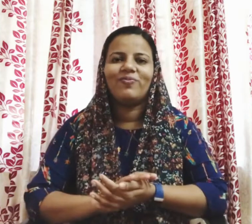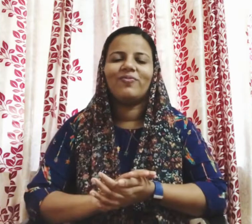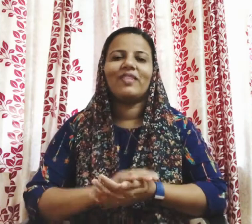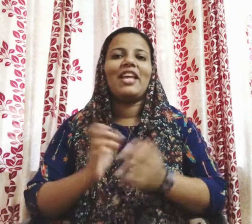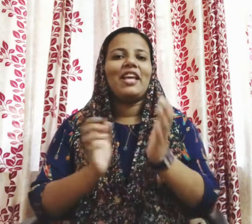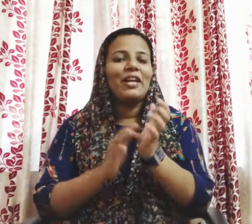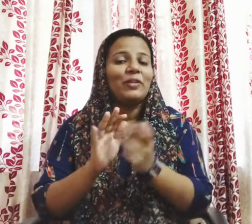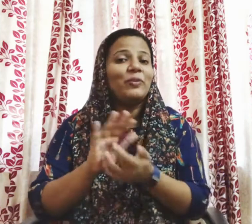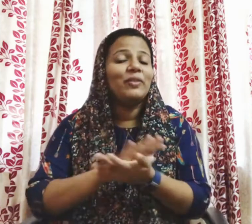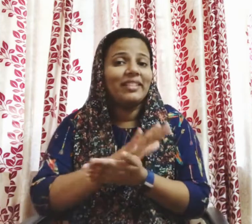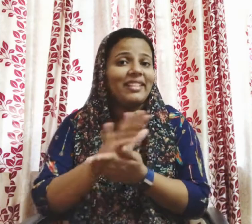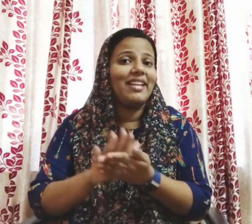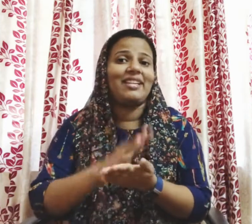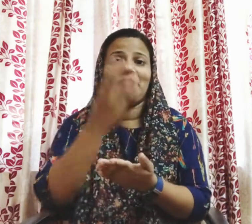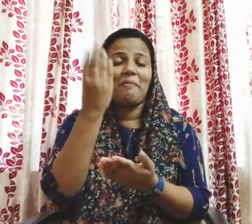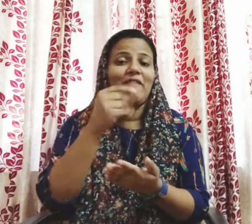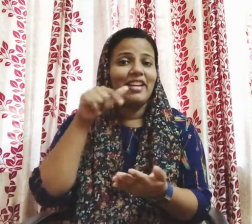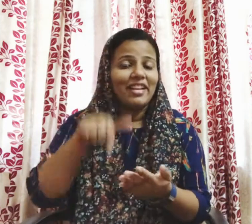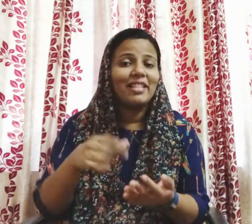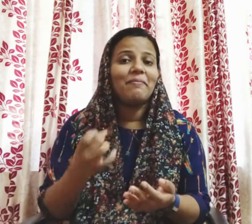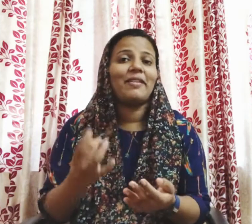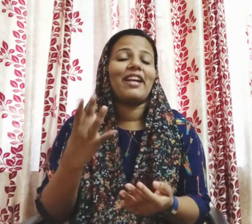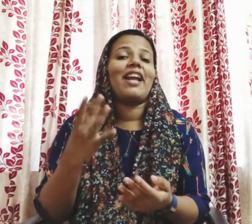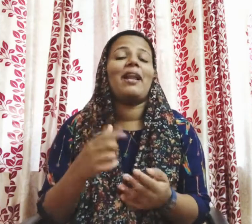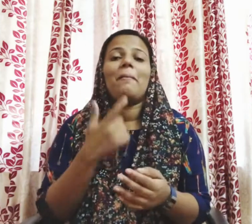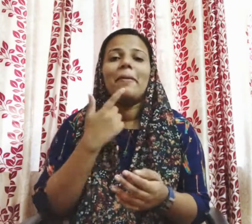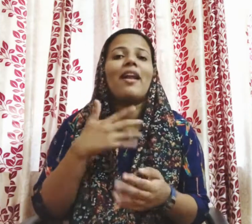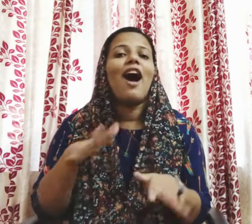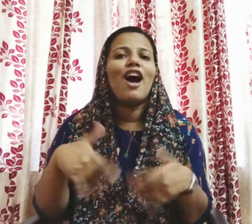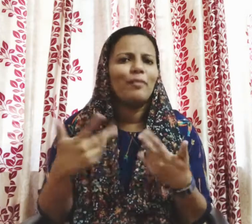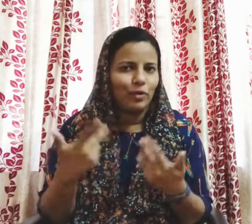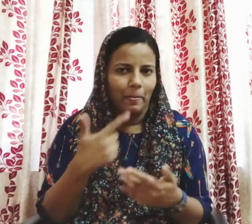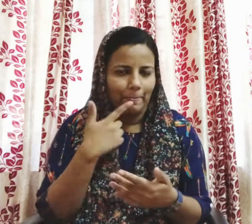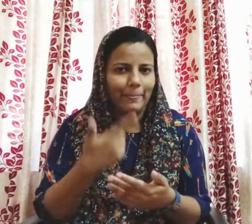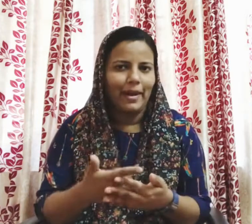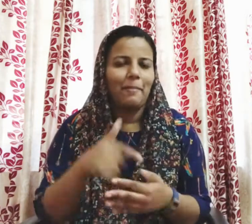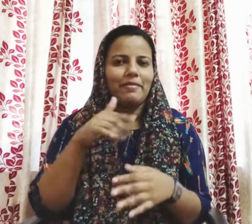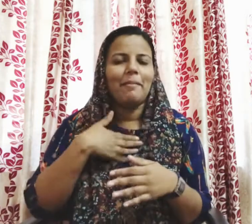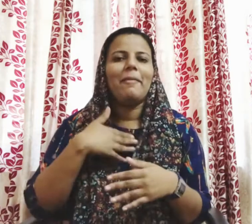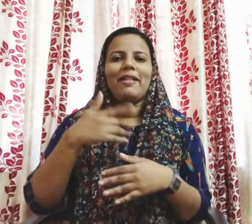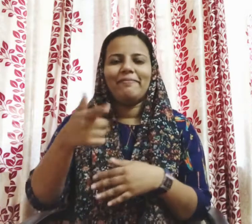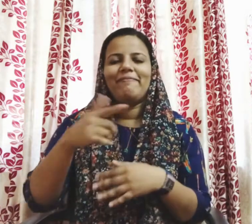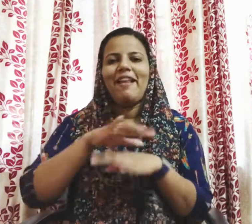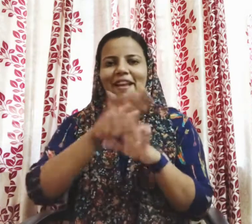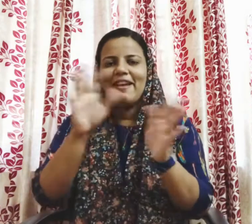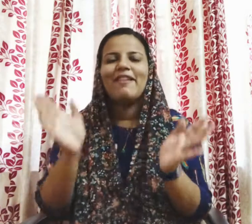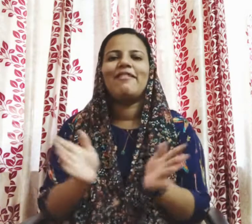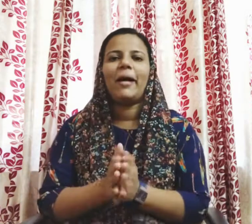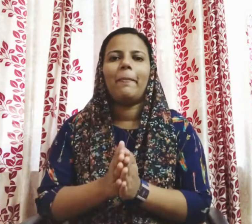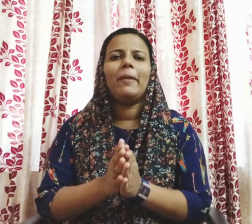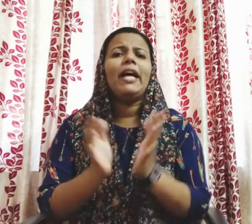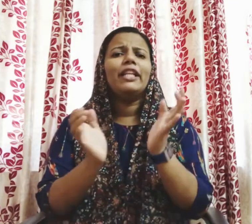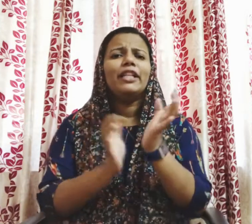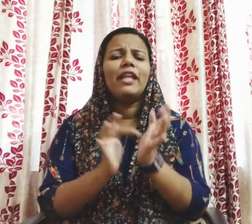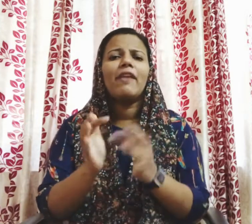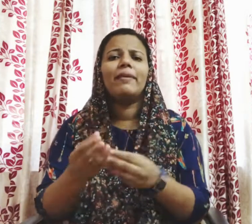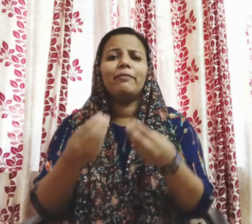പോയിക്കൊണ്ടിരിക്കുമ്പോൾ കർത്താവിൻ്റെ ആത്മാവ് ഈ പ്രഭാതത്തിൽ നമ്മളോട് പറയുവാൻ ആഗ്രഹിക്കുന്നത്, നമ്മൾ ദൈവം